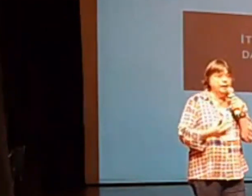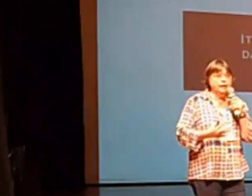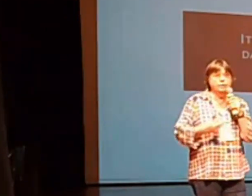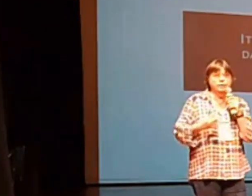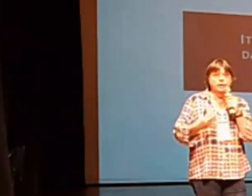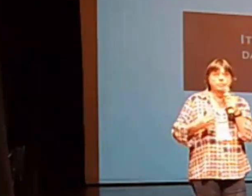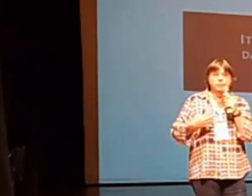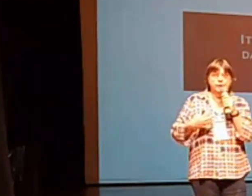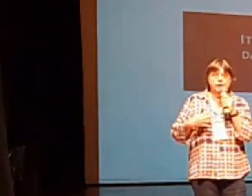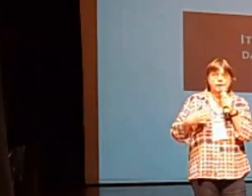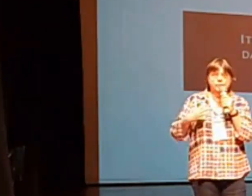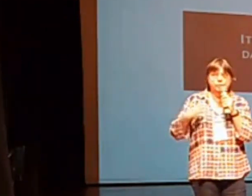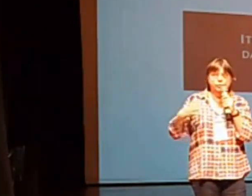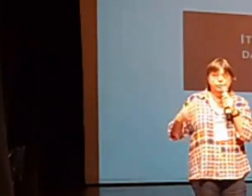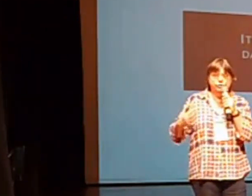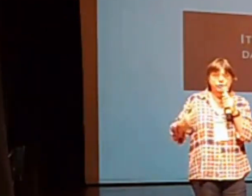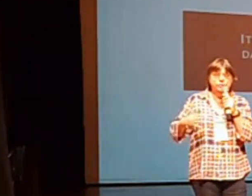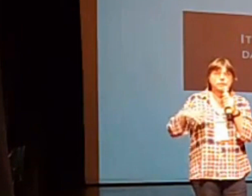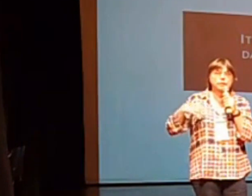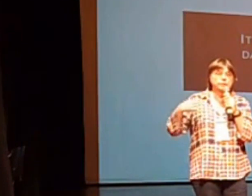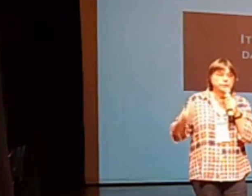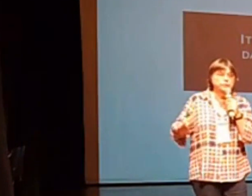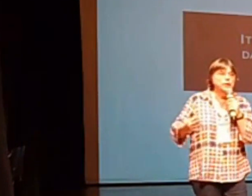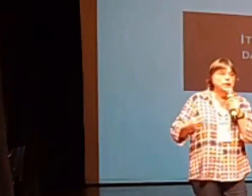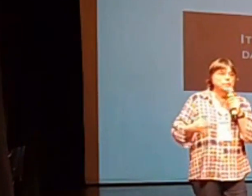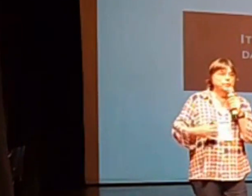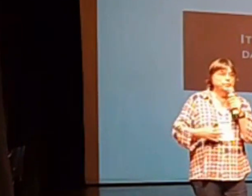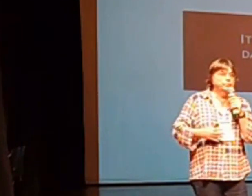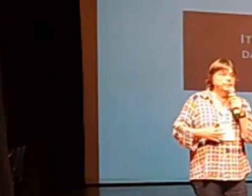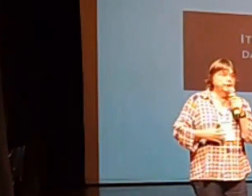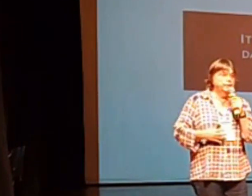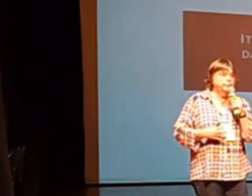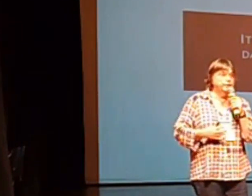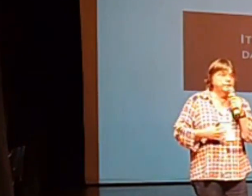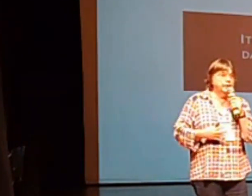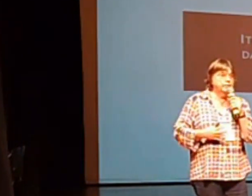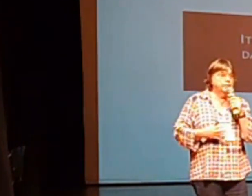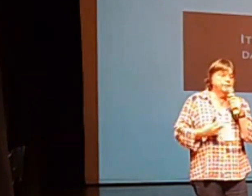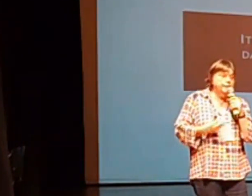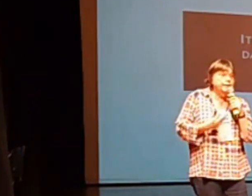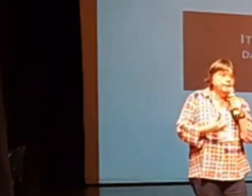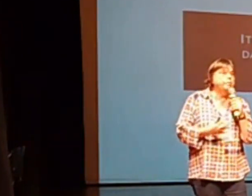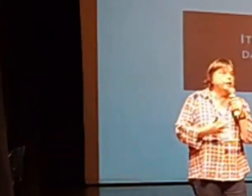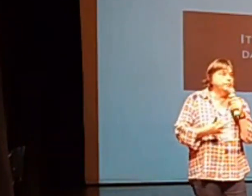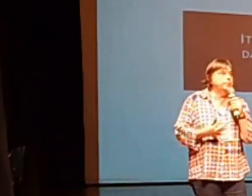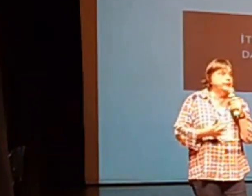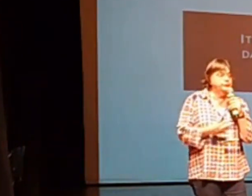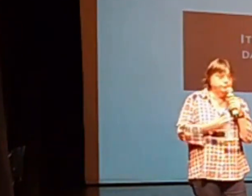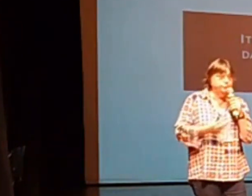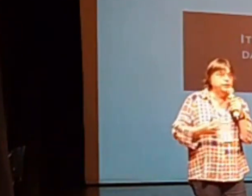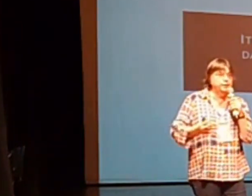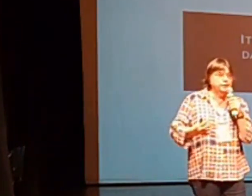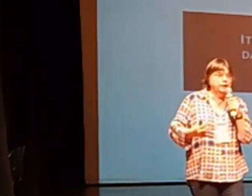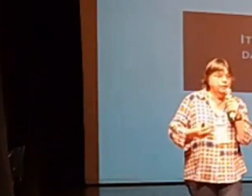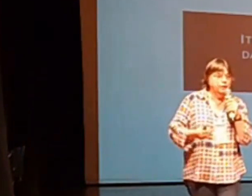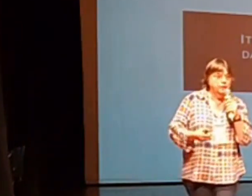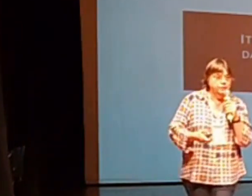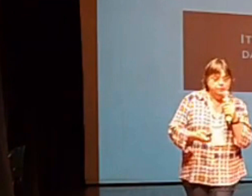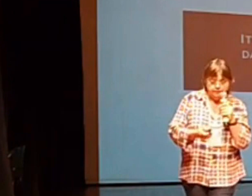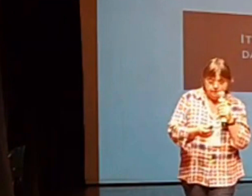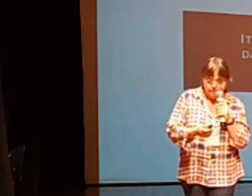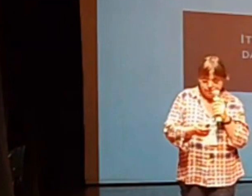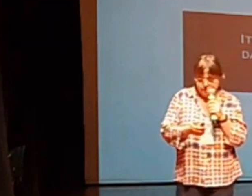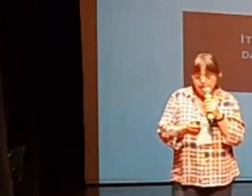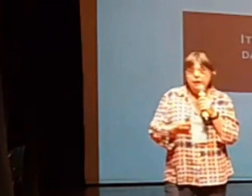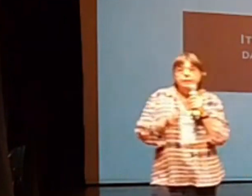quer falar, não quer, né, é muito tímido e a gente pode também conversar com a família, até porque a família é fundamental